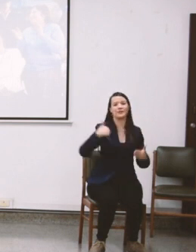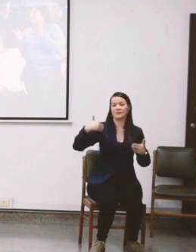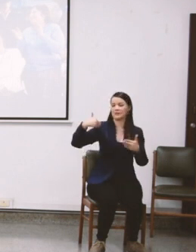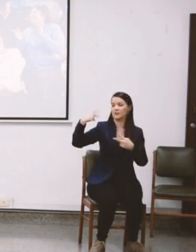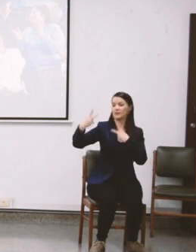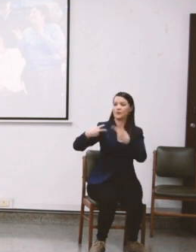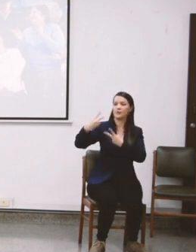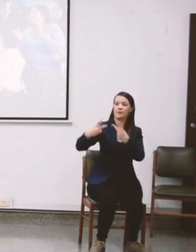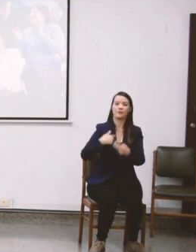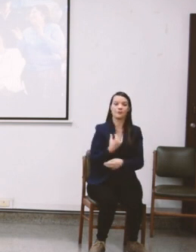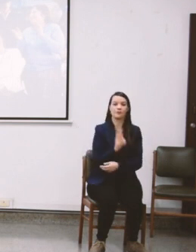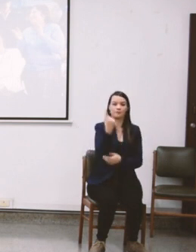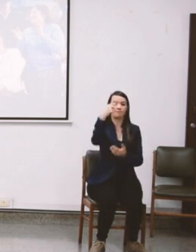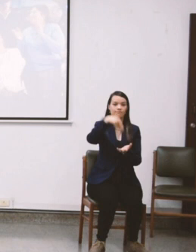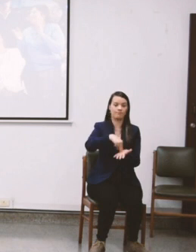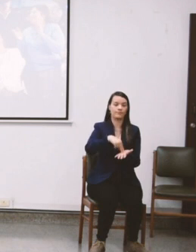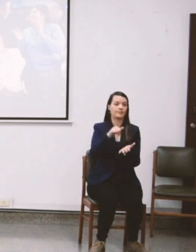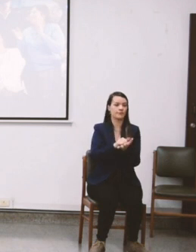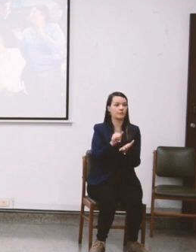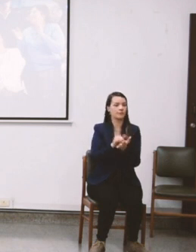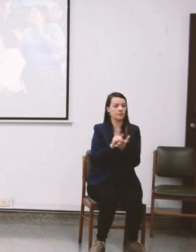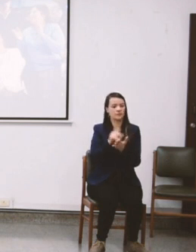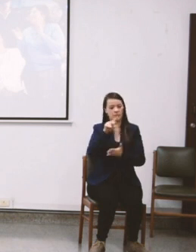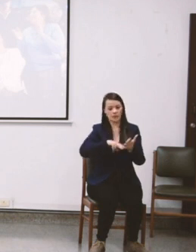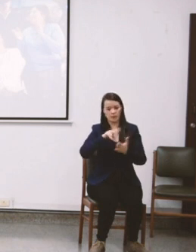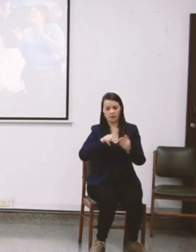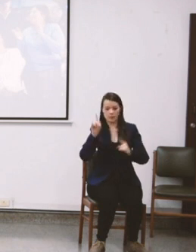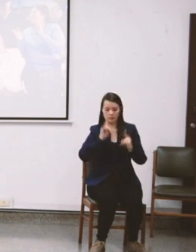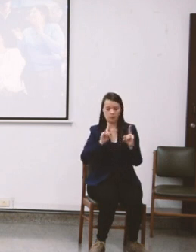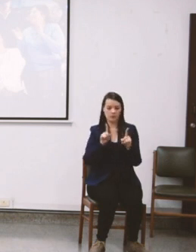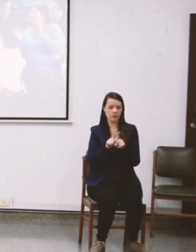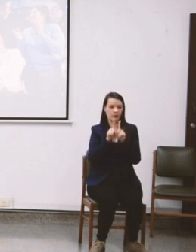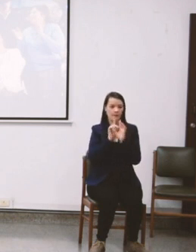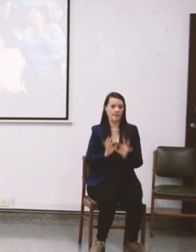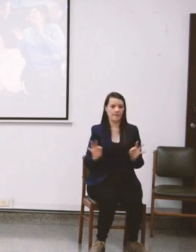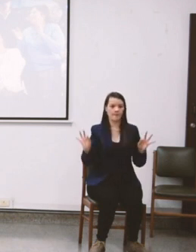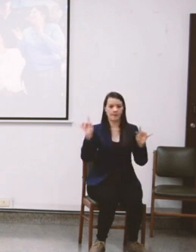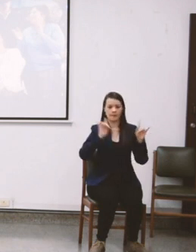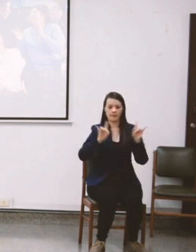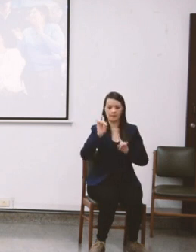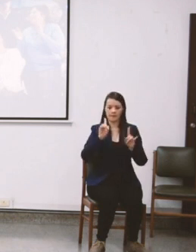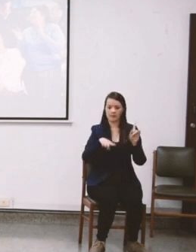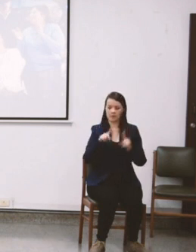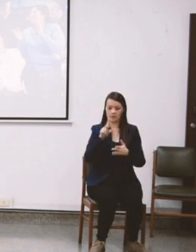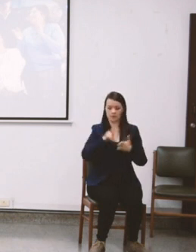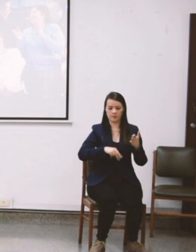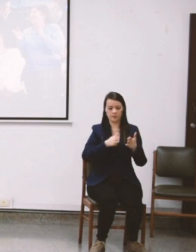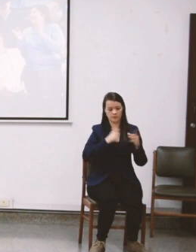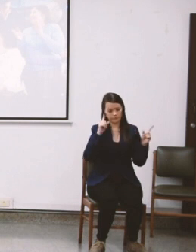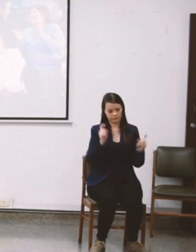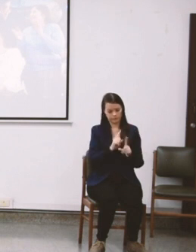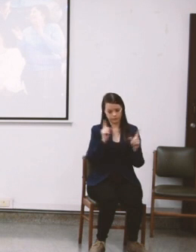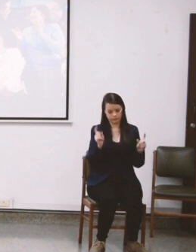y también en esa escucha que he tenido, pues también he encontrado silencios, ¿no? Y creo que a partir de ahí también he